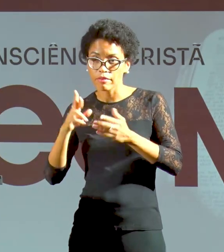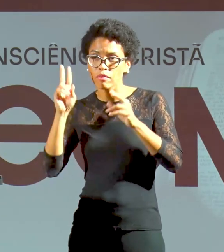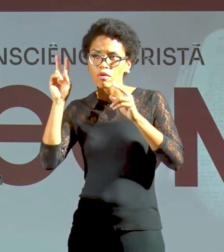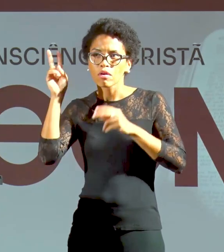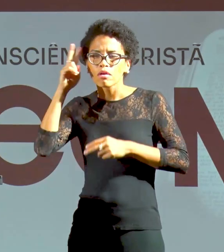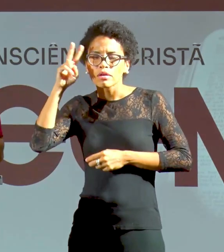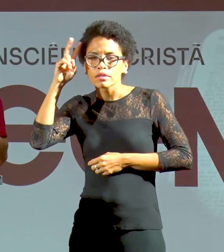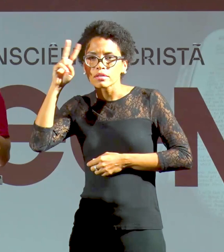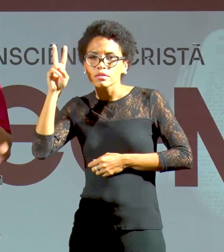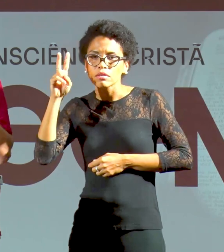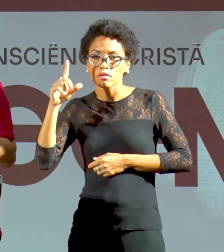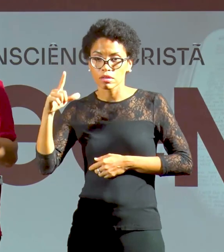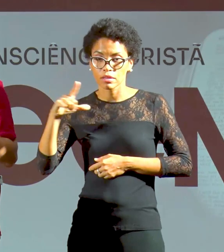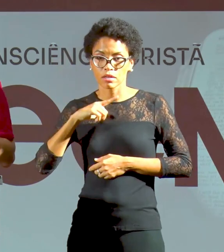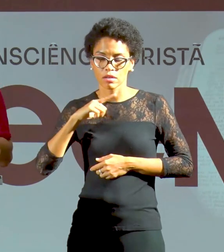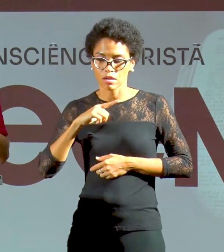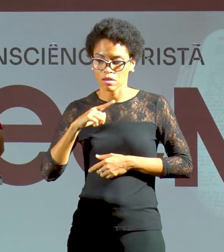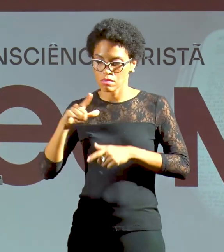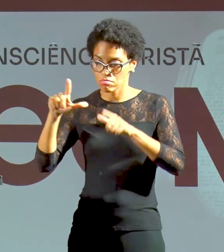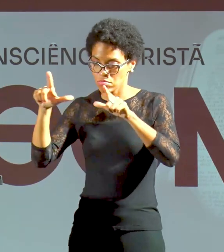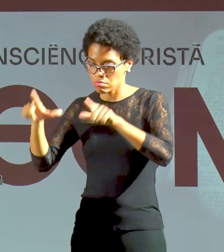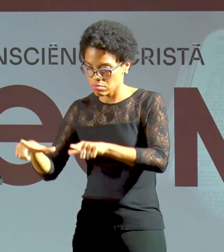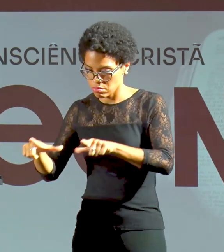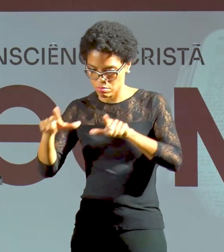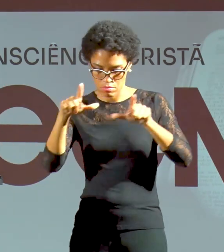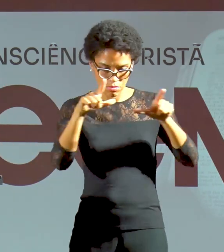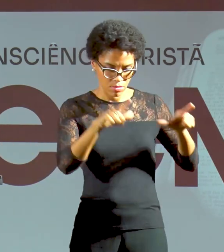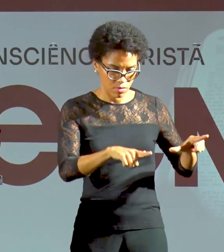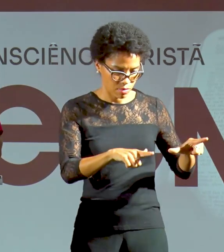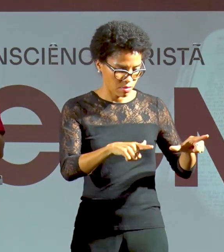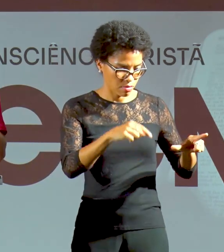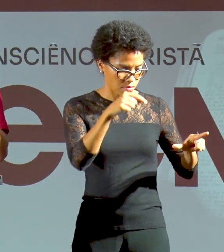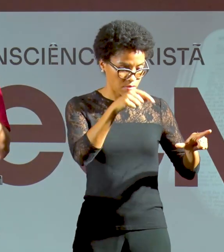em dois lugares dois lugares Moabe